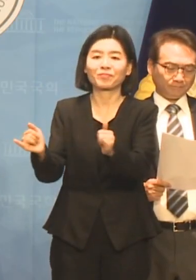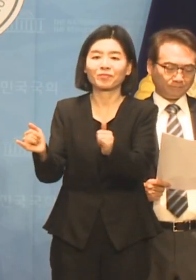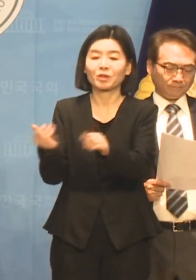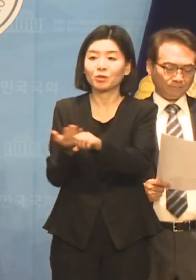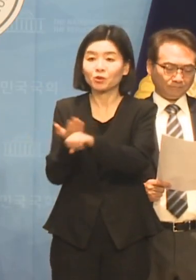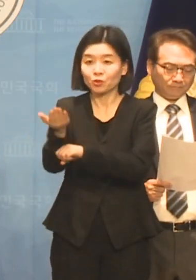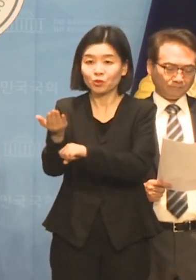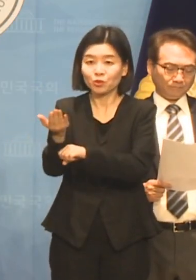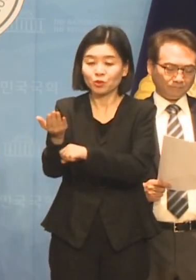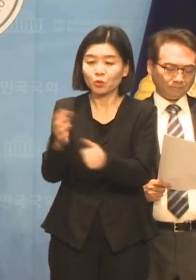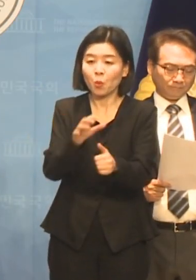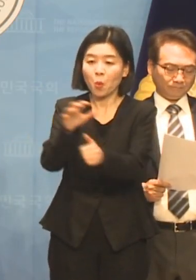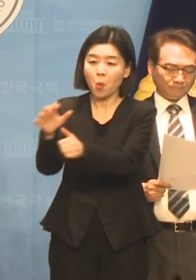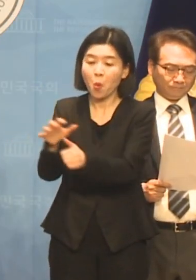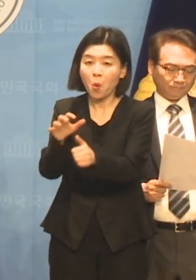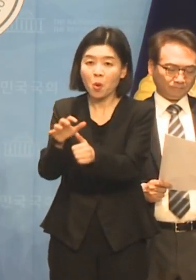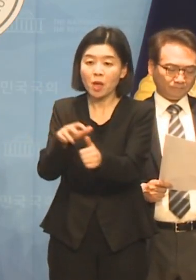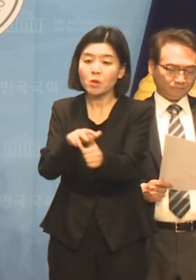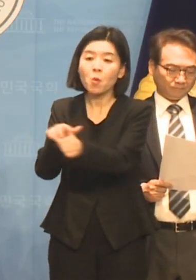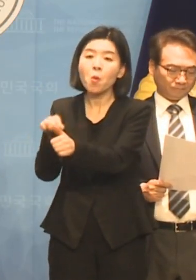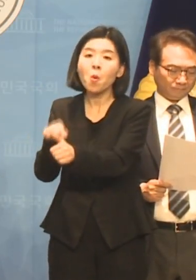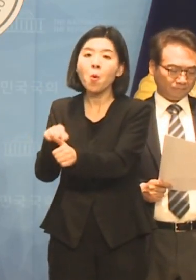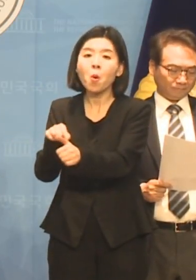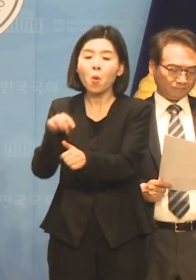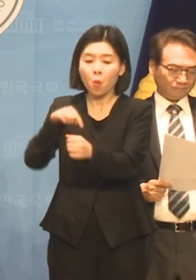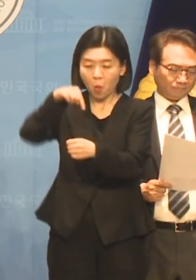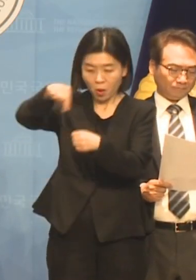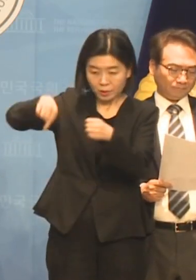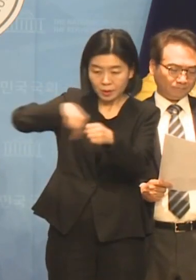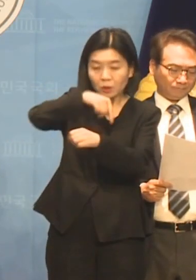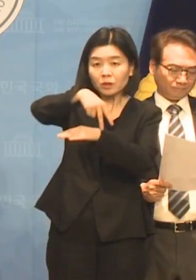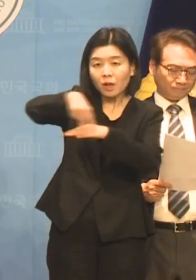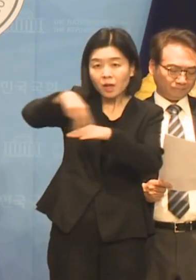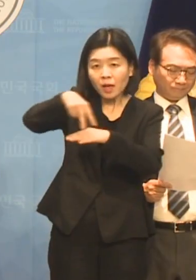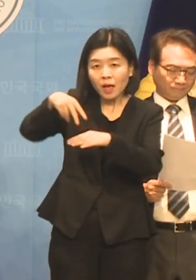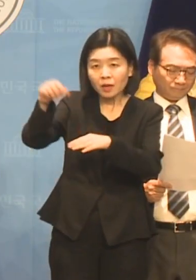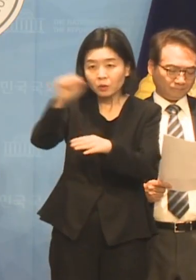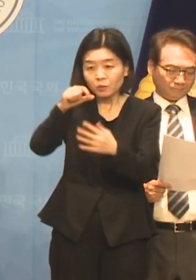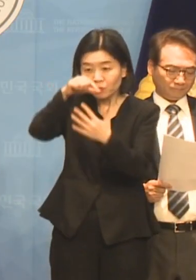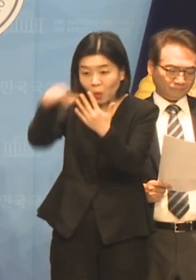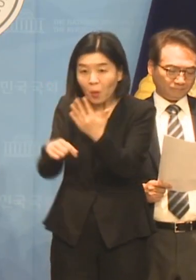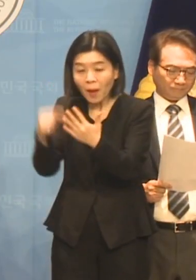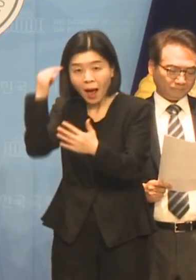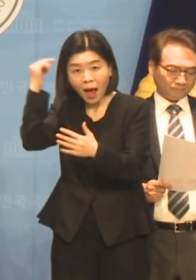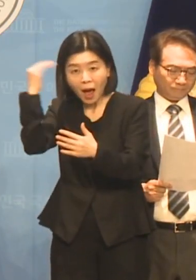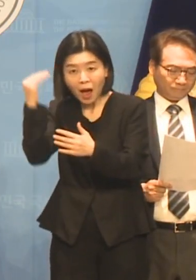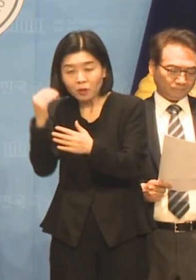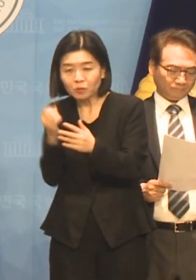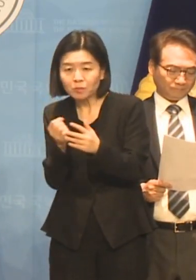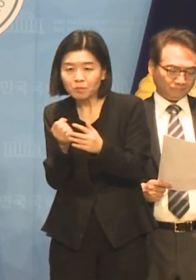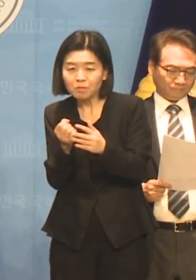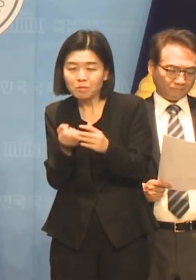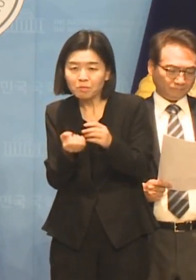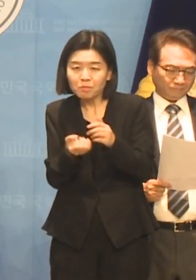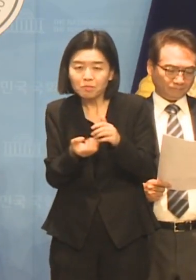대상 정보인 원자로 설계 소프트웨어를 한국으로 유출하려다 적발된 일이